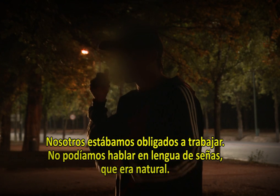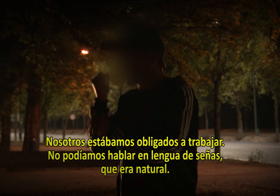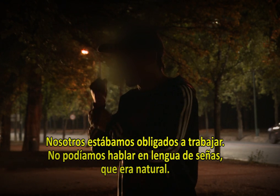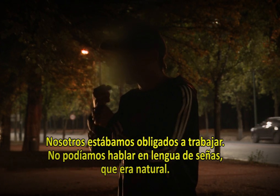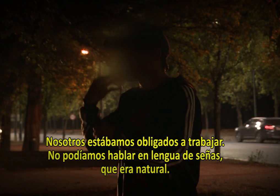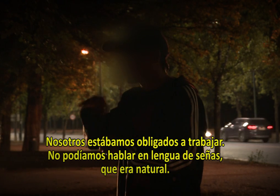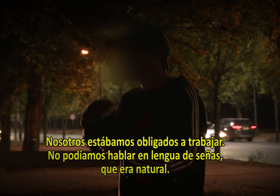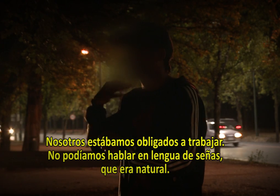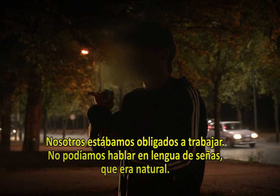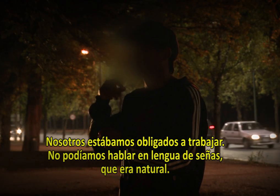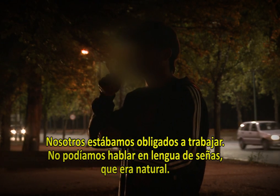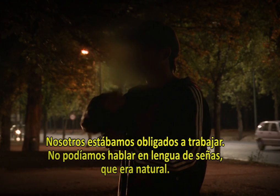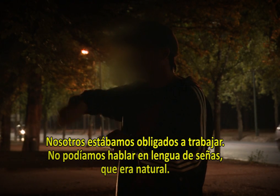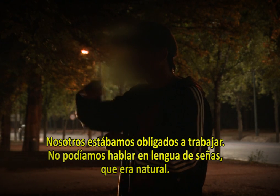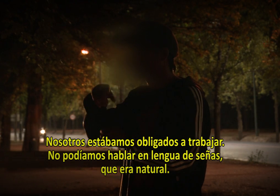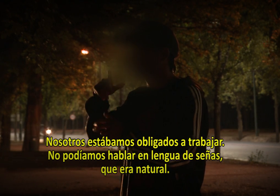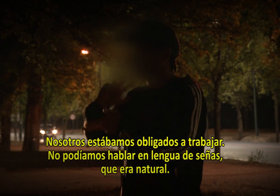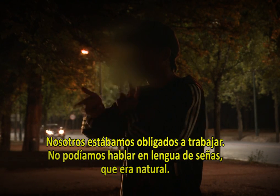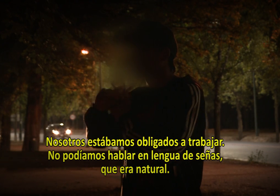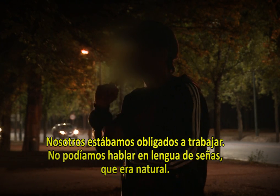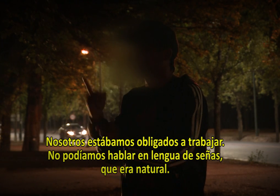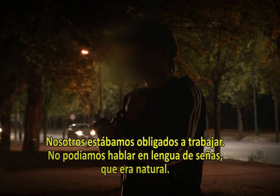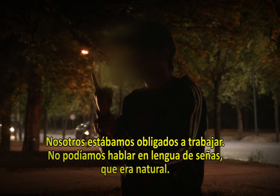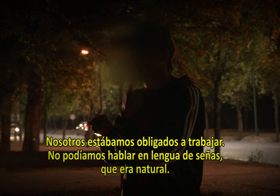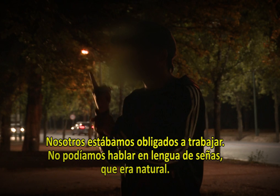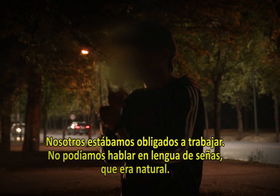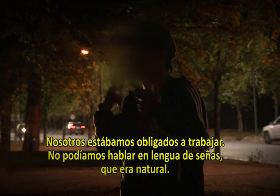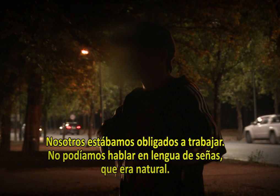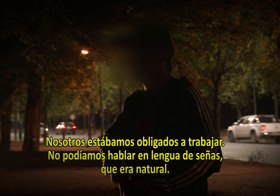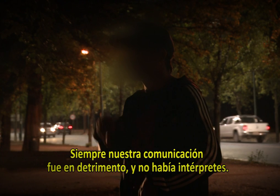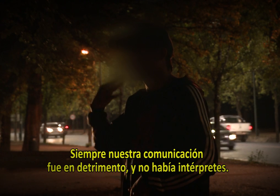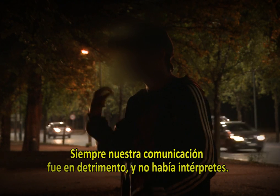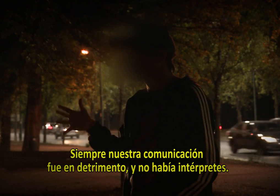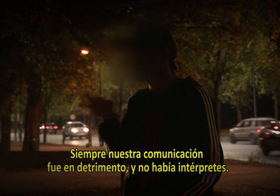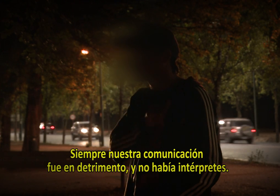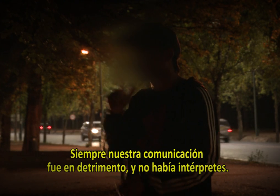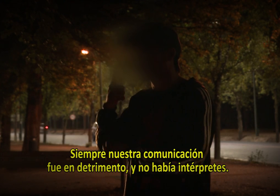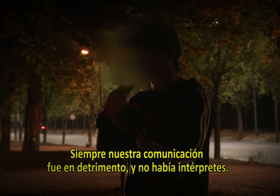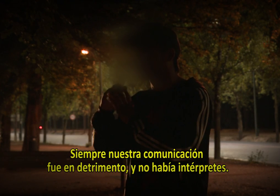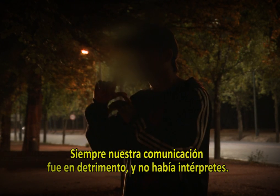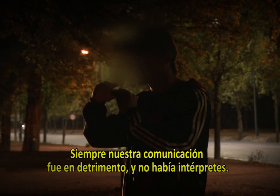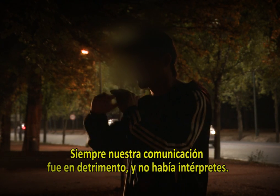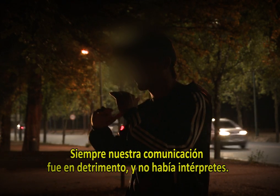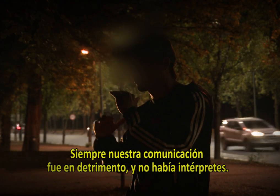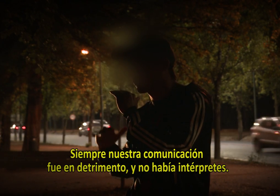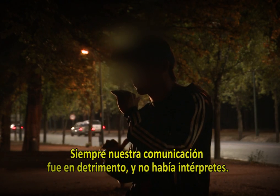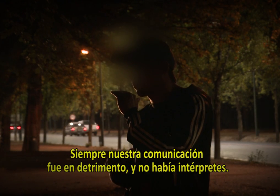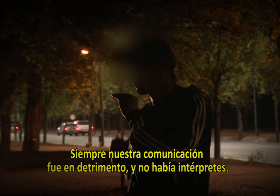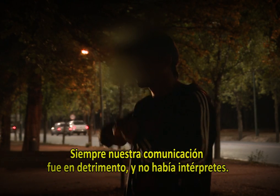Nosotros estábamos obligados a trabajar, no podíamos hablar en lengua de señas, que era natural. Siempre nuestra comunicación fue en detrimento y no había